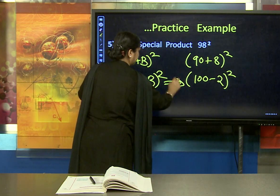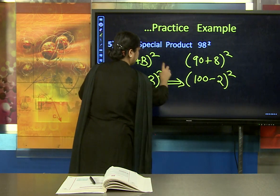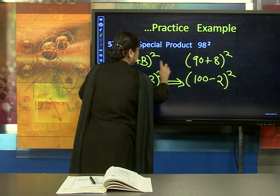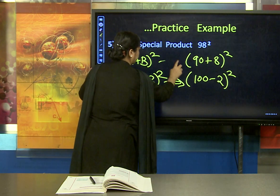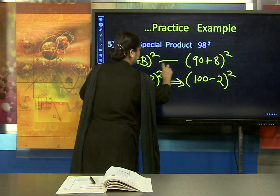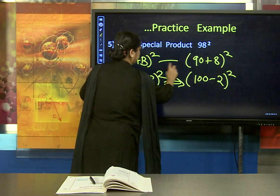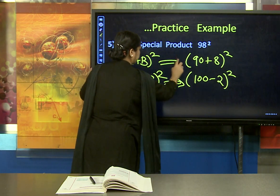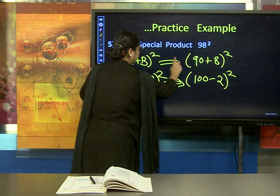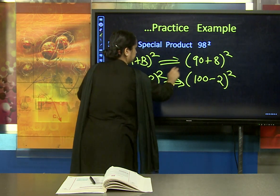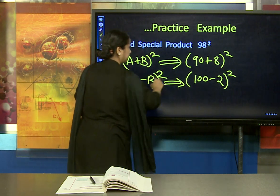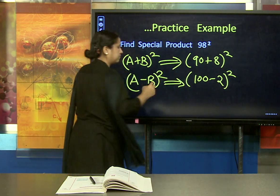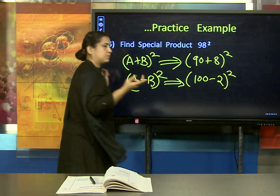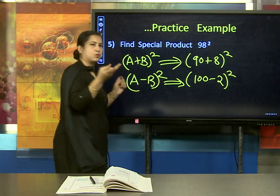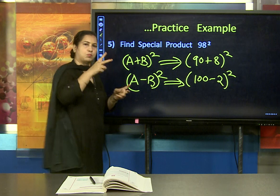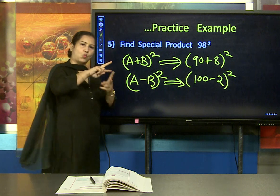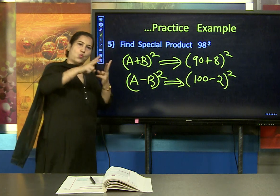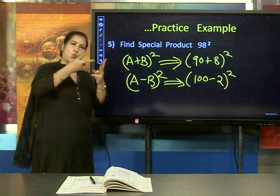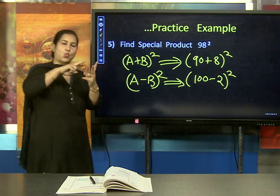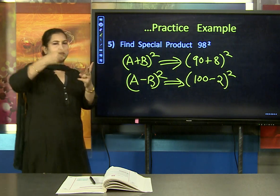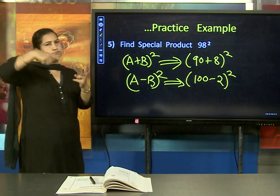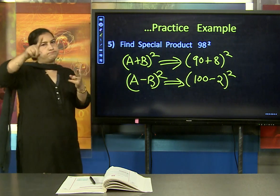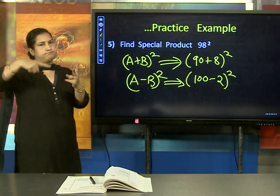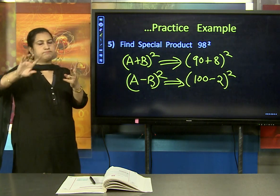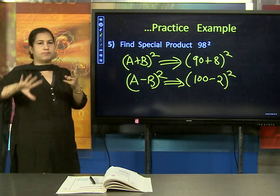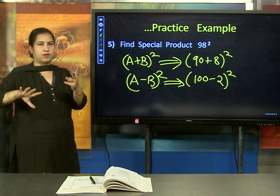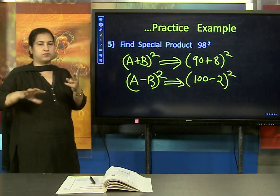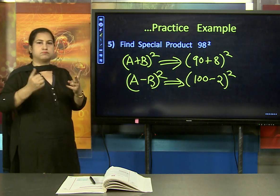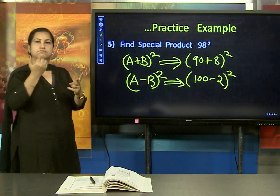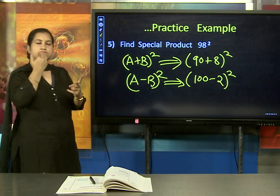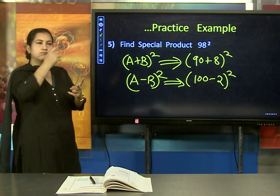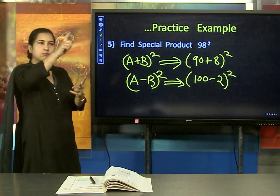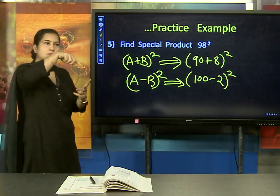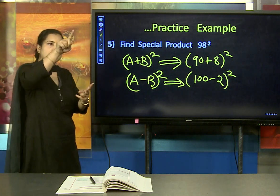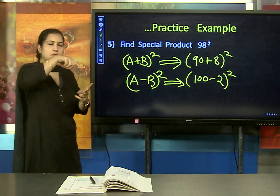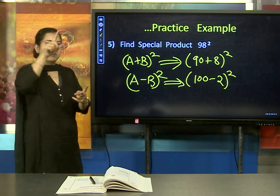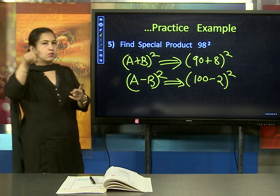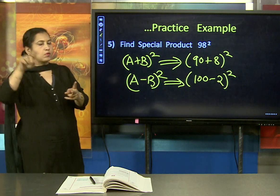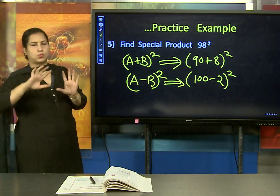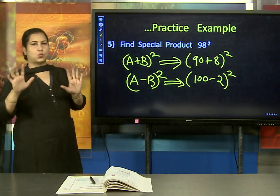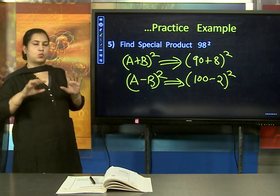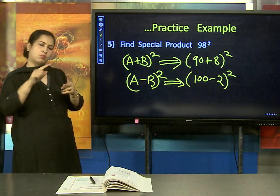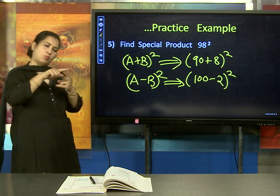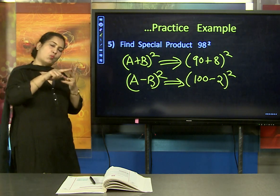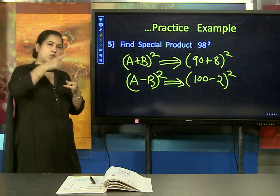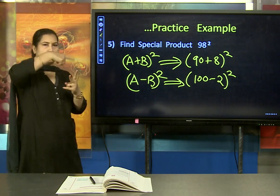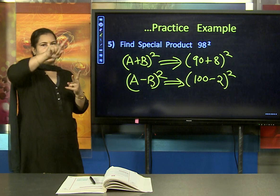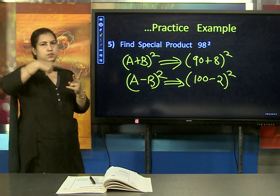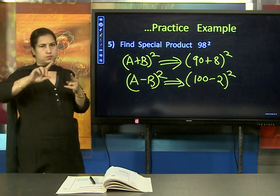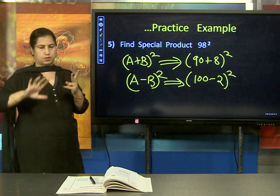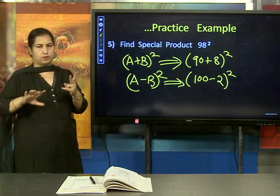फार्मूले याद होना ज़रूरी है ताकि हम अपने सवाल को अलग अलग तरह से कर सकें। दोनों तरीके सही होंगे, गलत